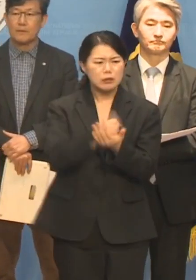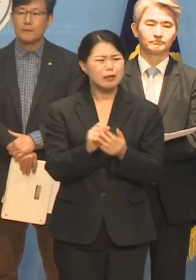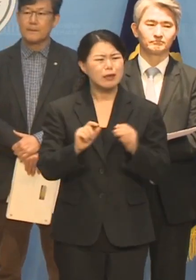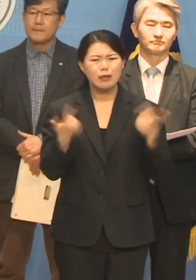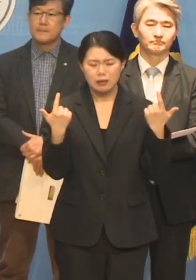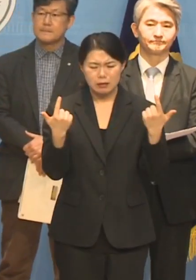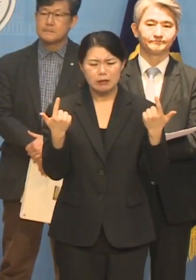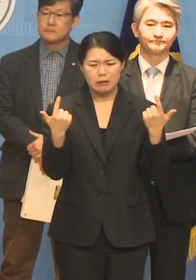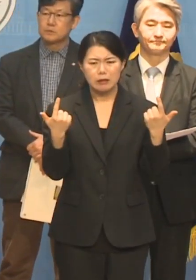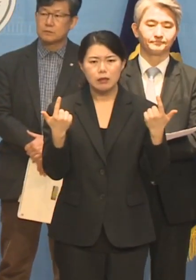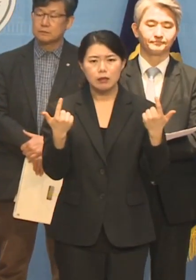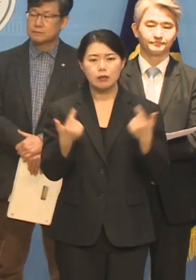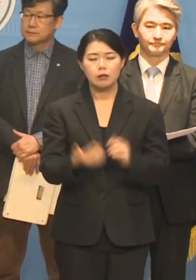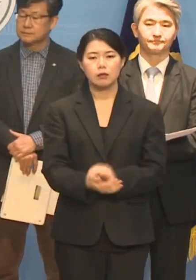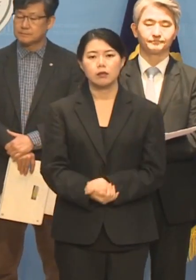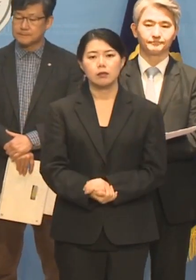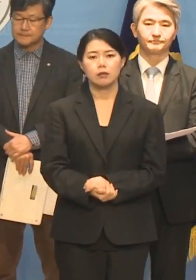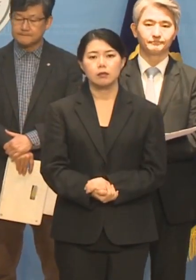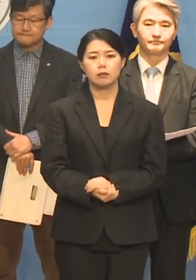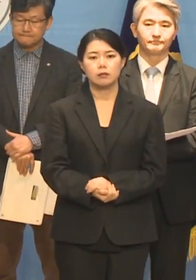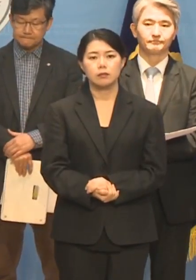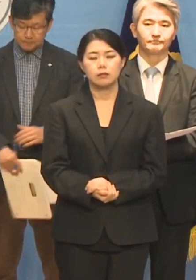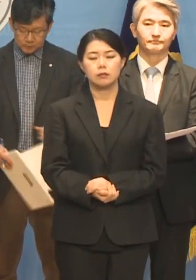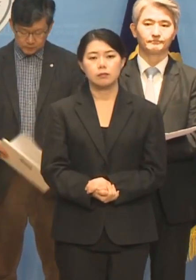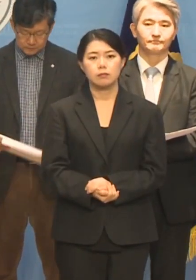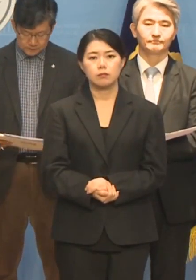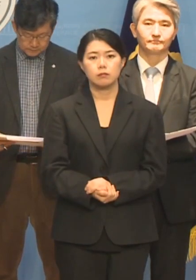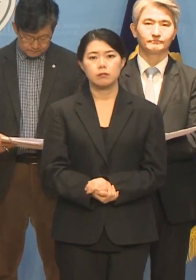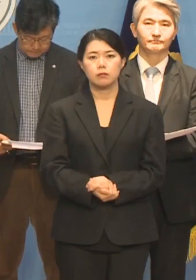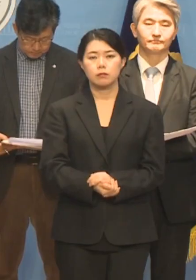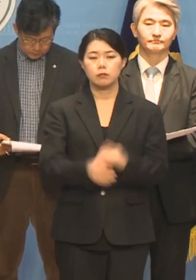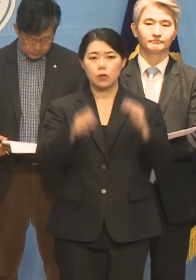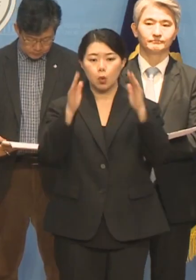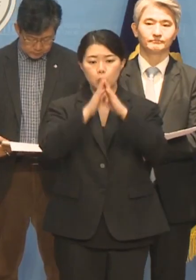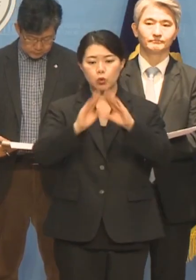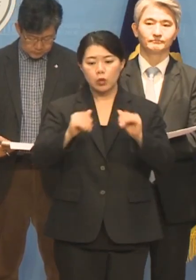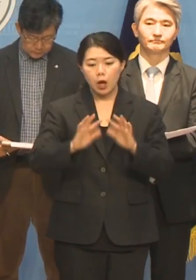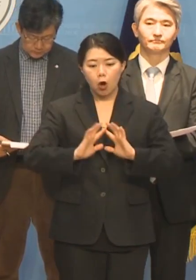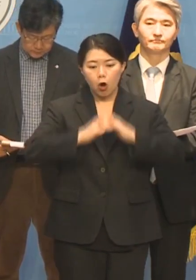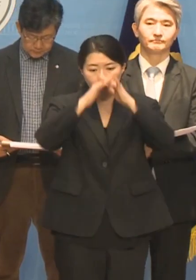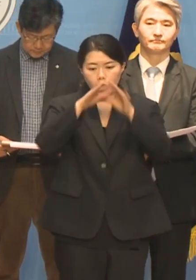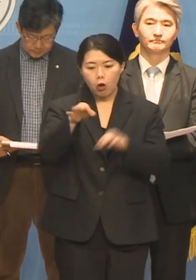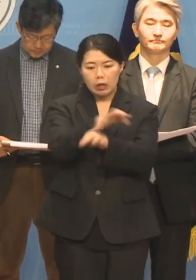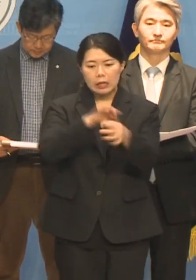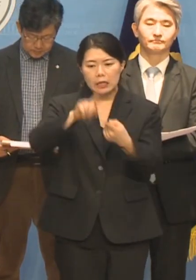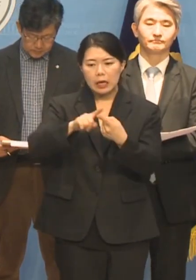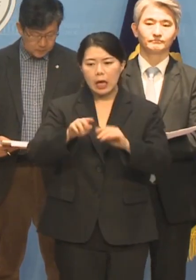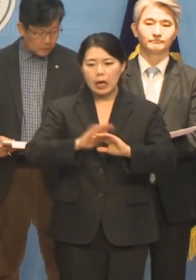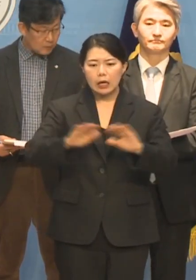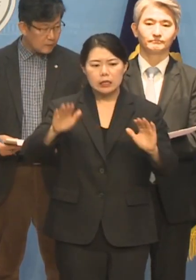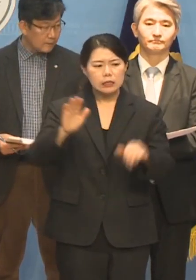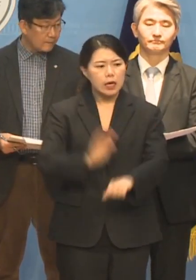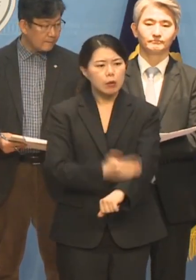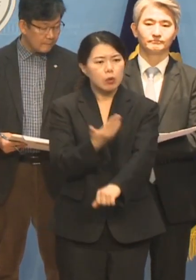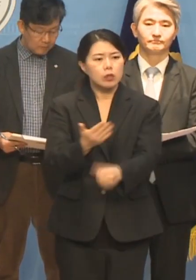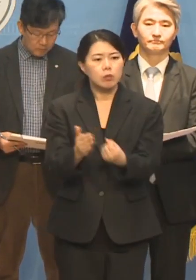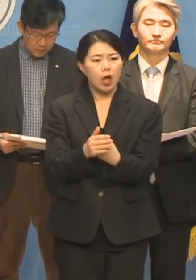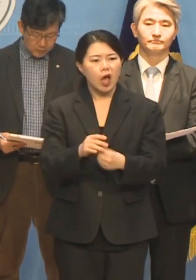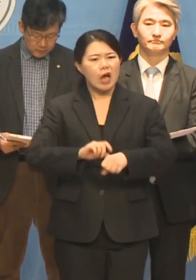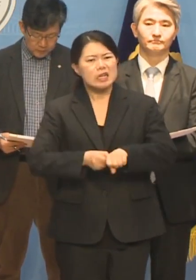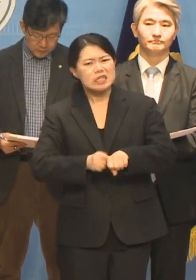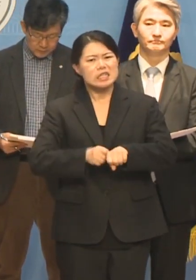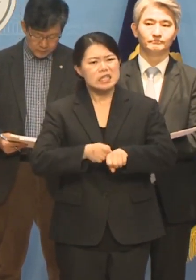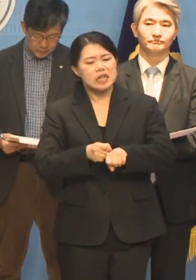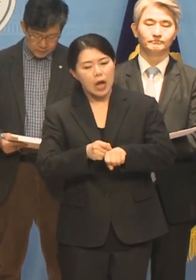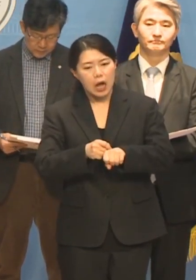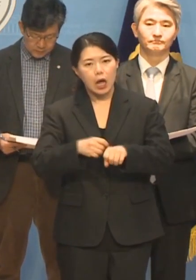비정상적이다, 정상적이지 않다. 이것은 부동산 건설 경기에 대한 대응을 잘못하면서 억지 부양을 하다가 사고